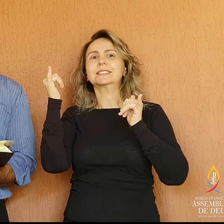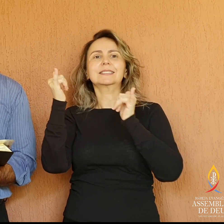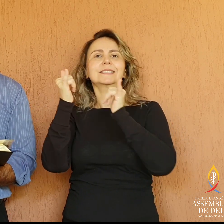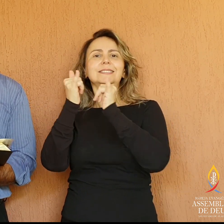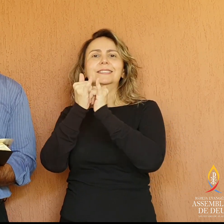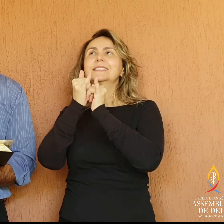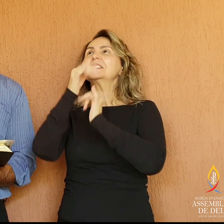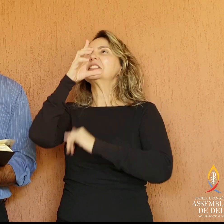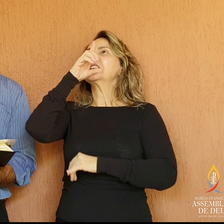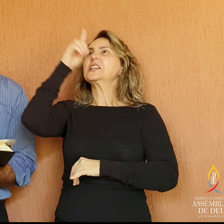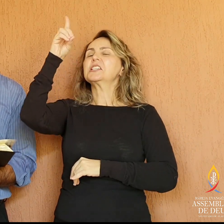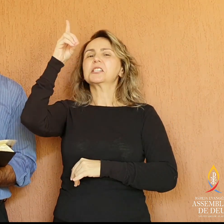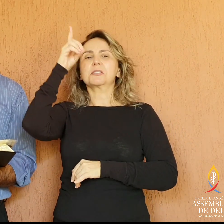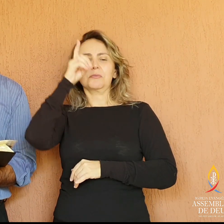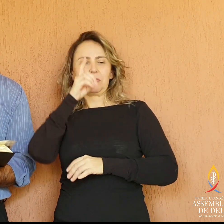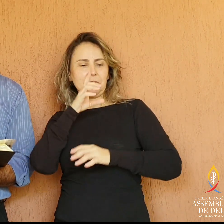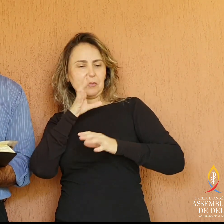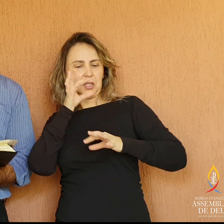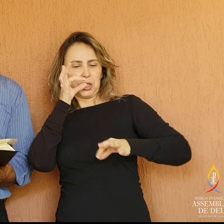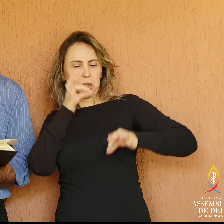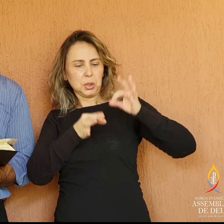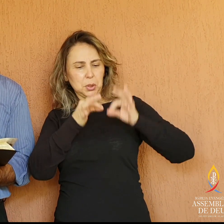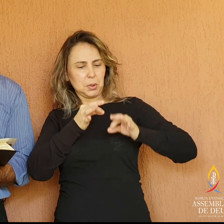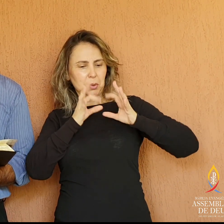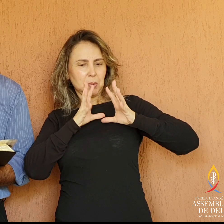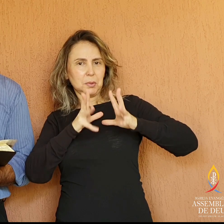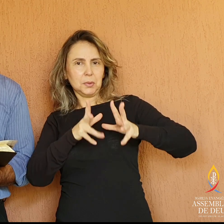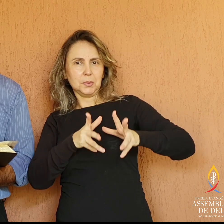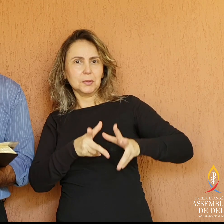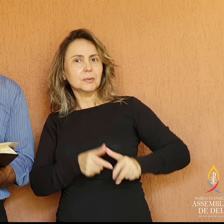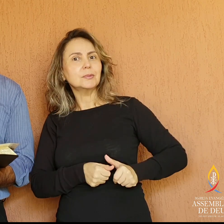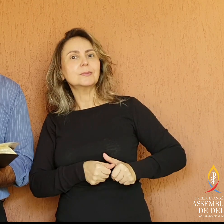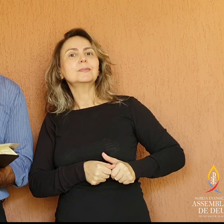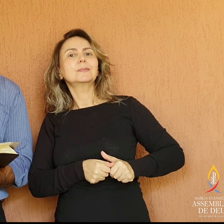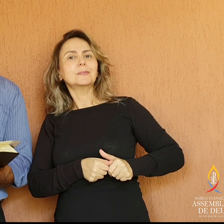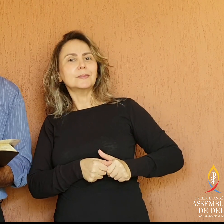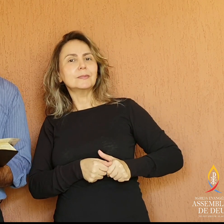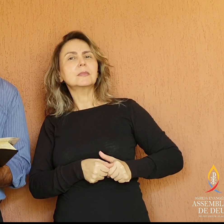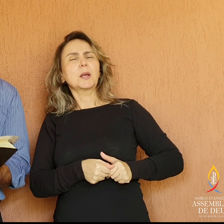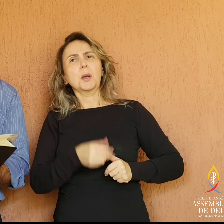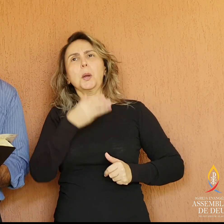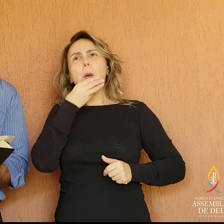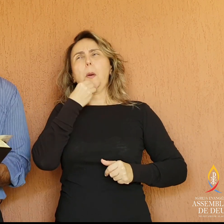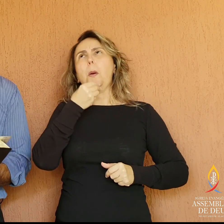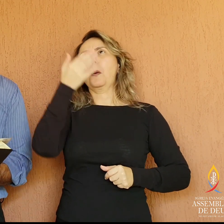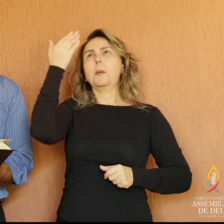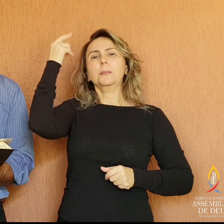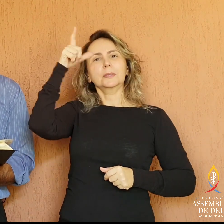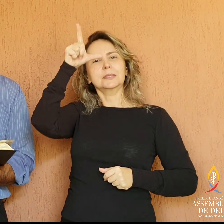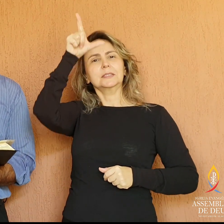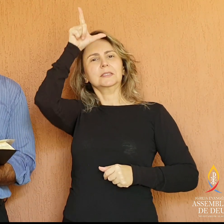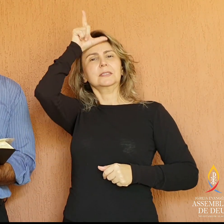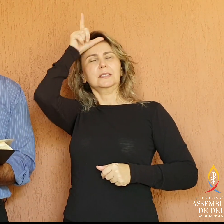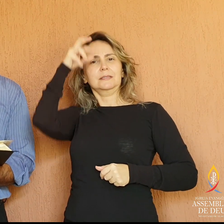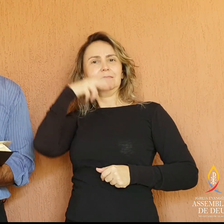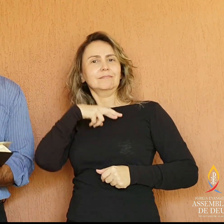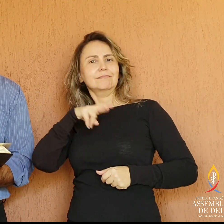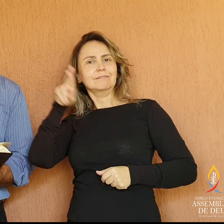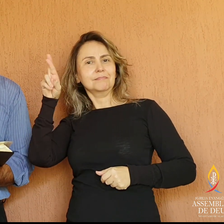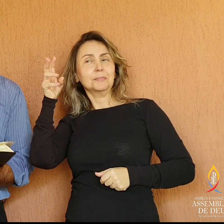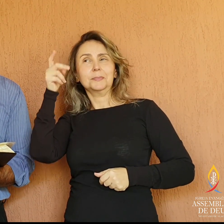Deus através dos profetas, dos homens líderes religiosos da época. Então Deus